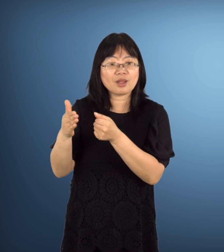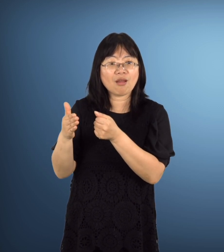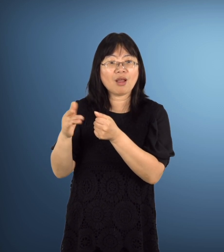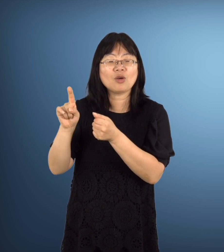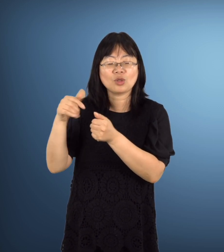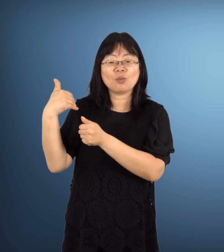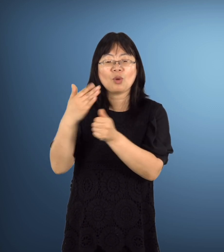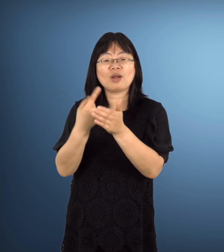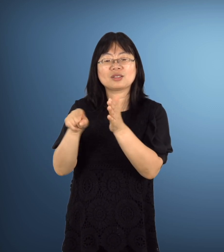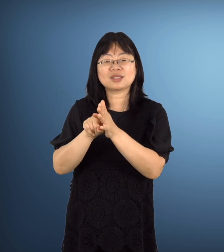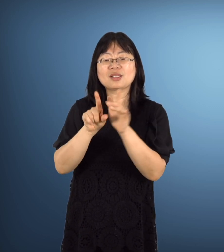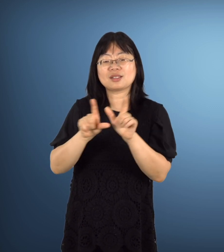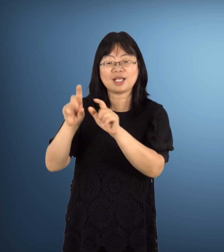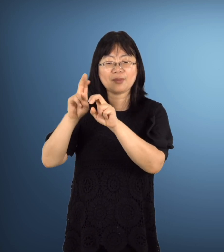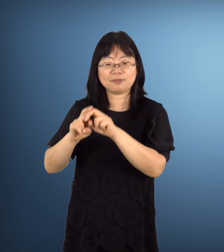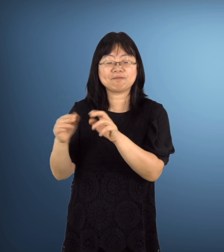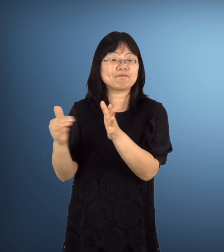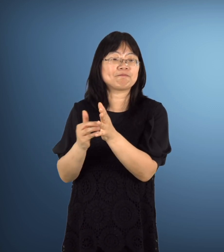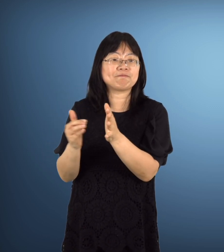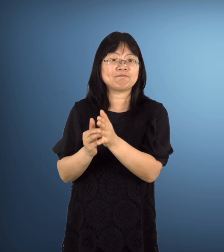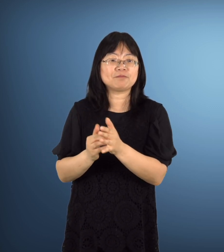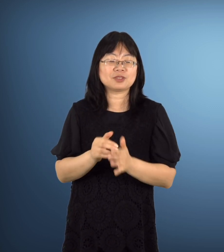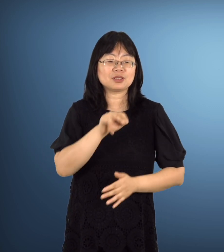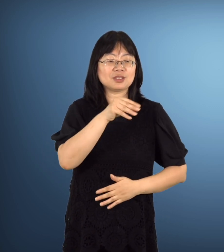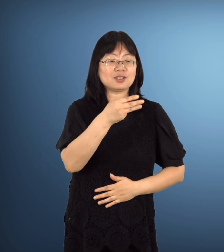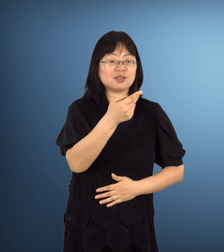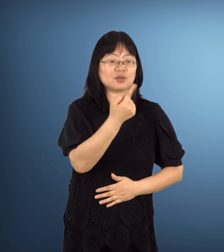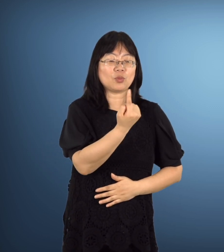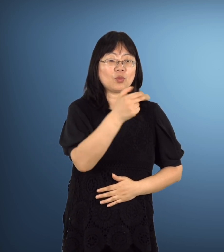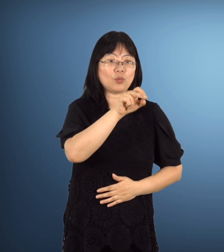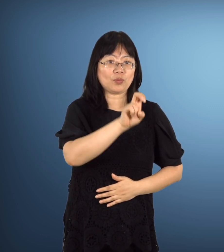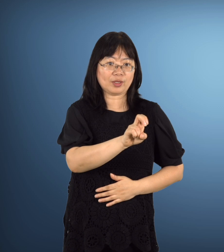그것도 보냄받기 위해 사는 거예요. 실로암